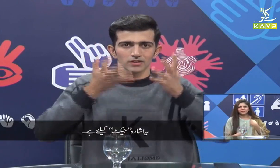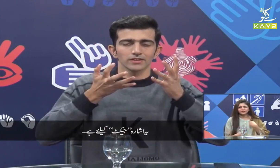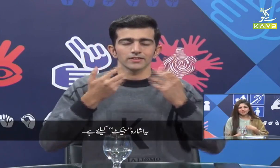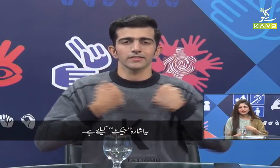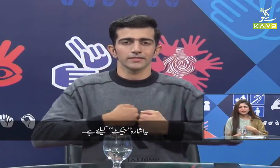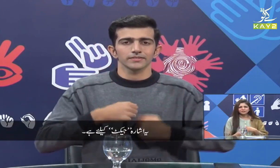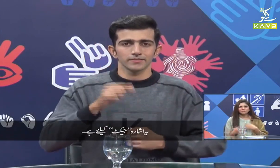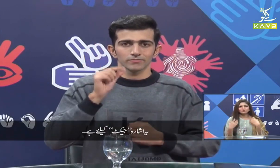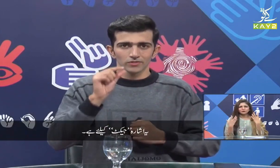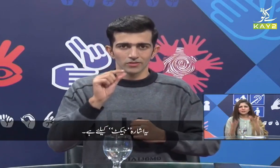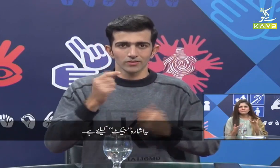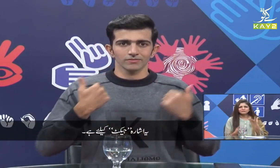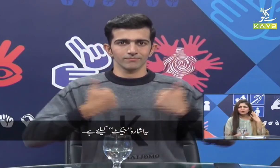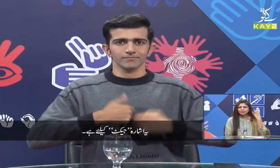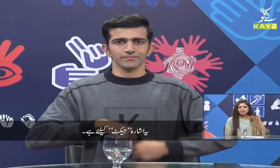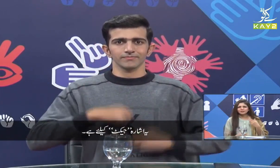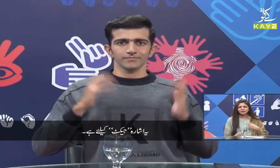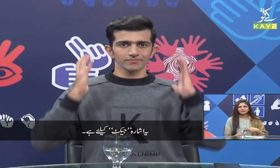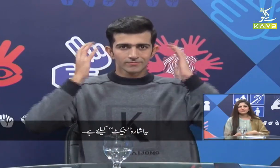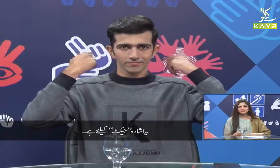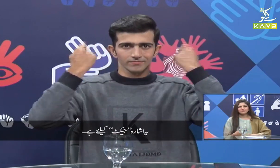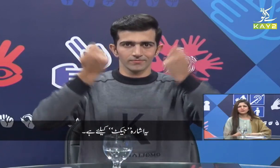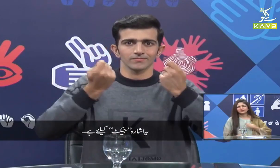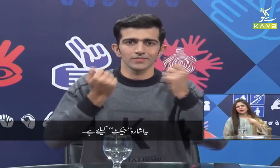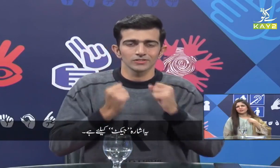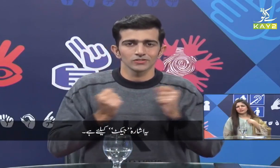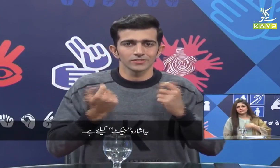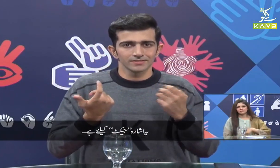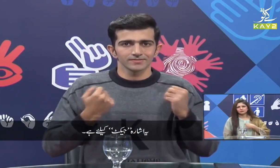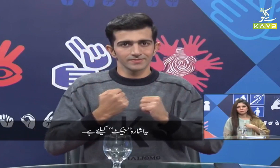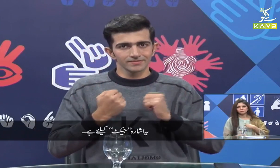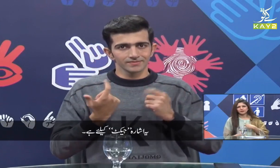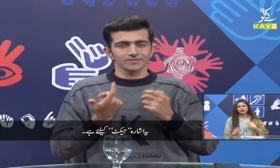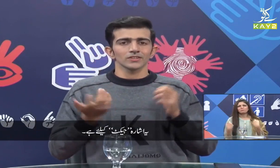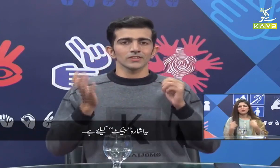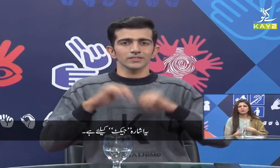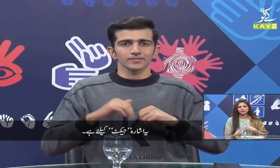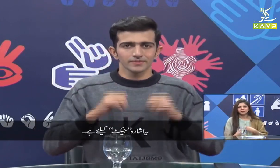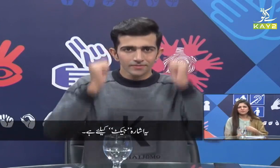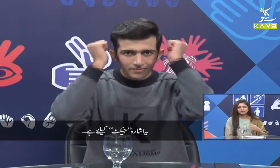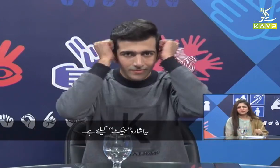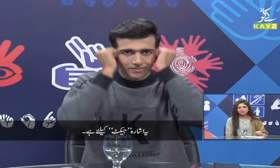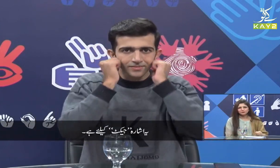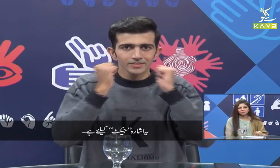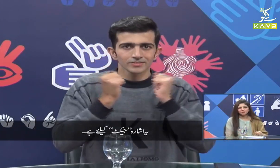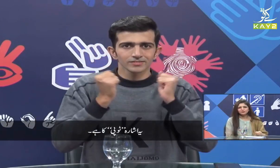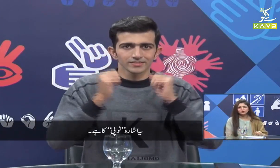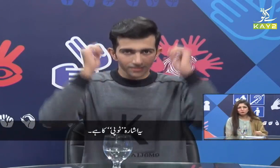हैं जैकेट, हुडी का साइन या जैकेट के साथ जो होता है अपर हो गया। ठीक हो गया?